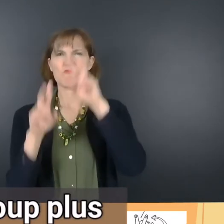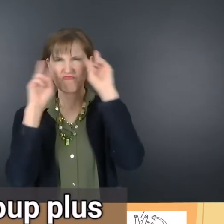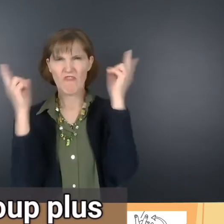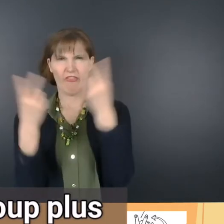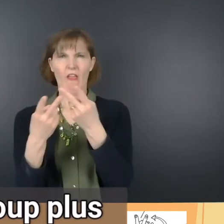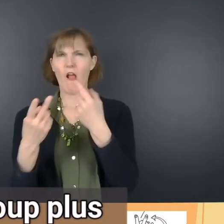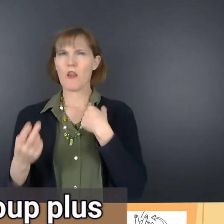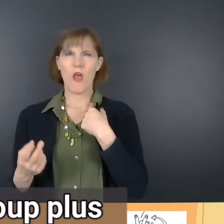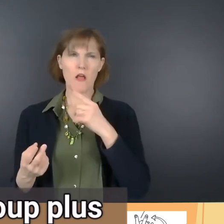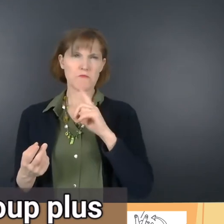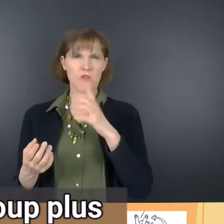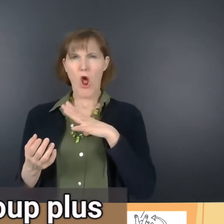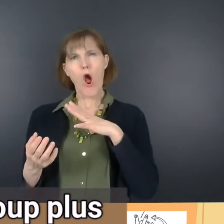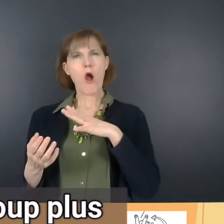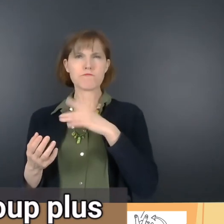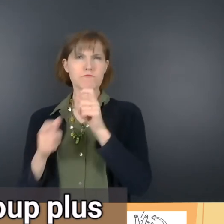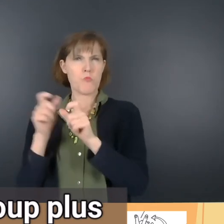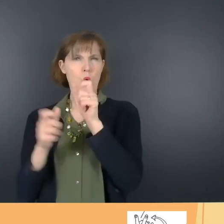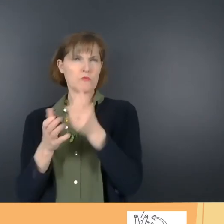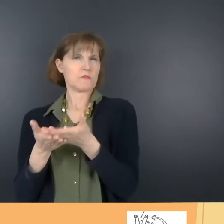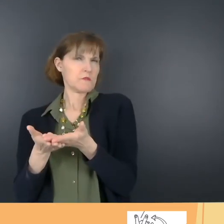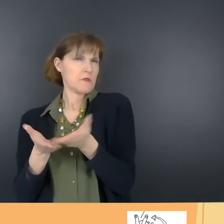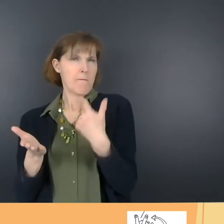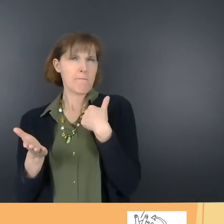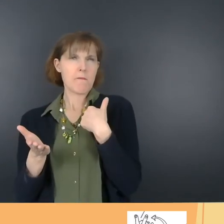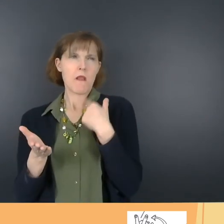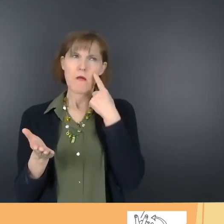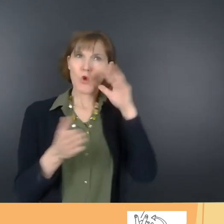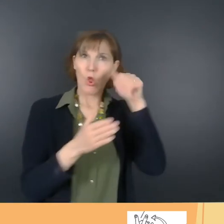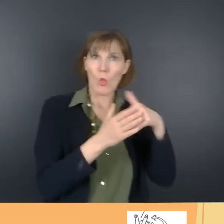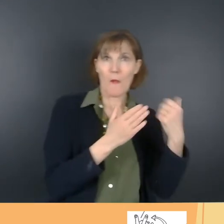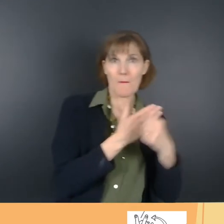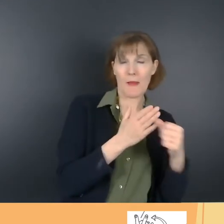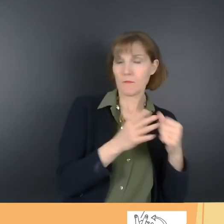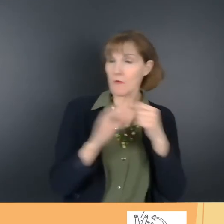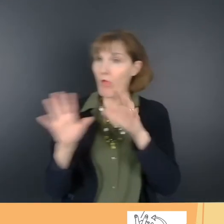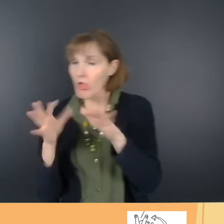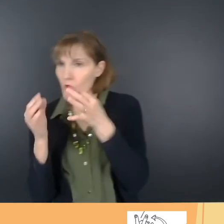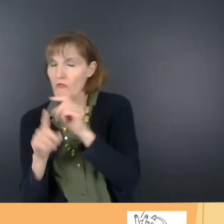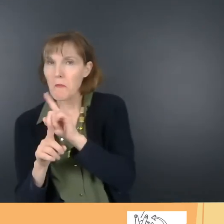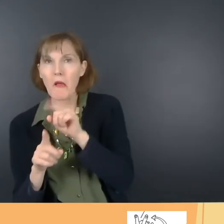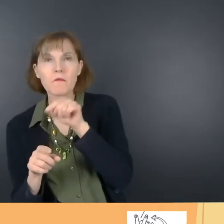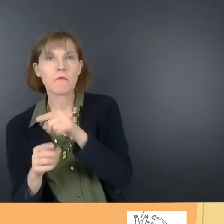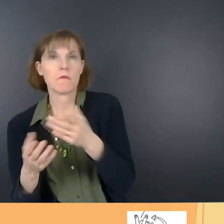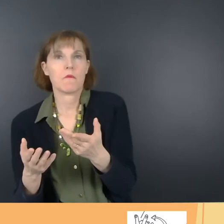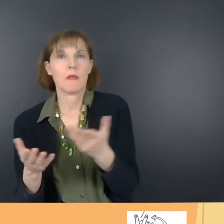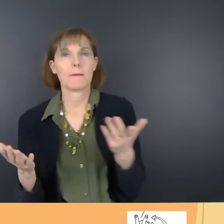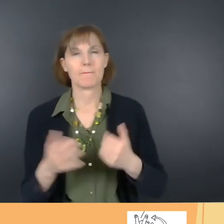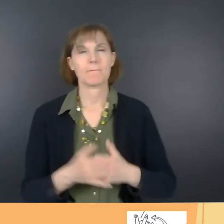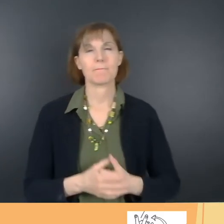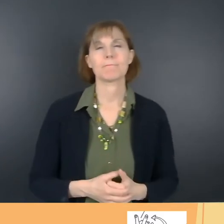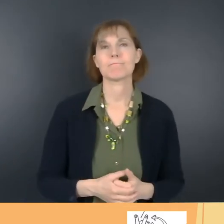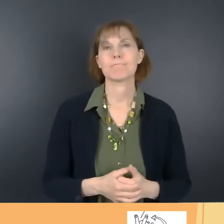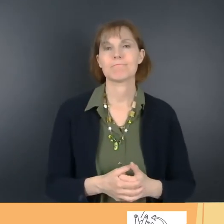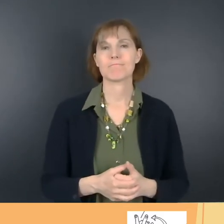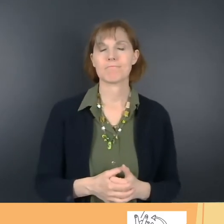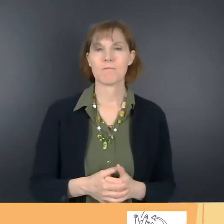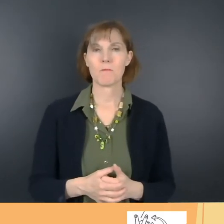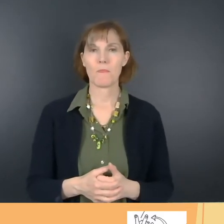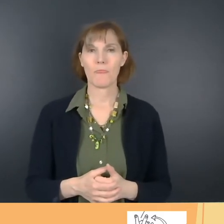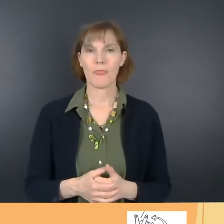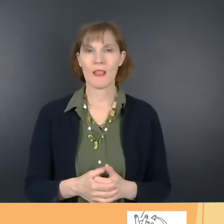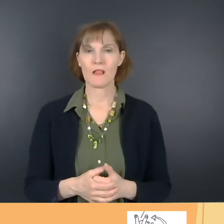Elix, c'est beaucoup plus général. Donc, il y des mots simples que nous, on utilise au niveau de la Bible qu'on ne trouvera pas, en fait,